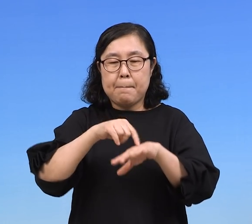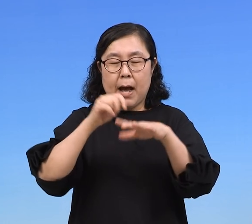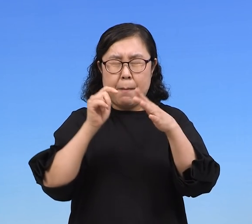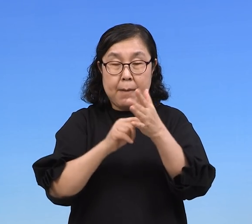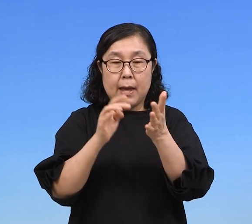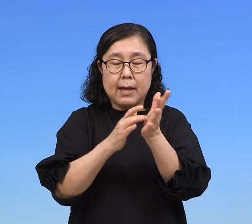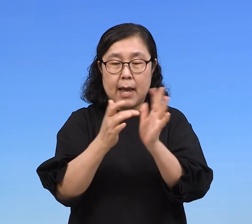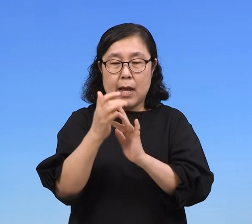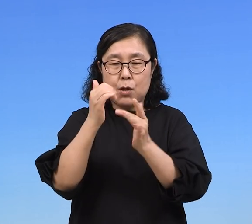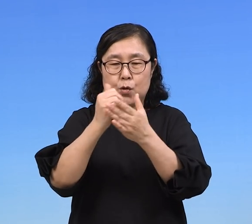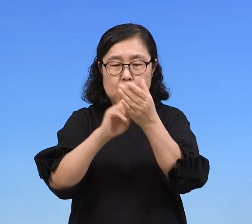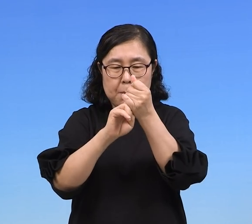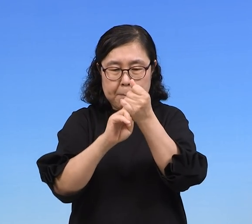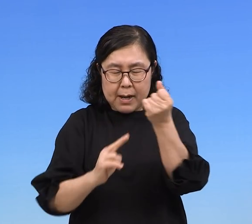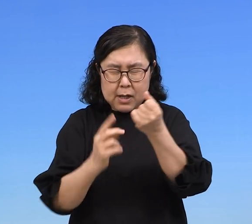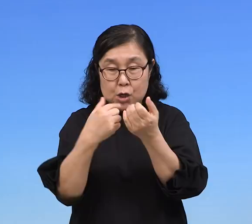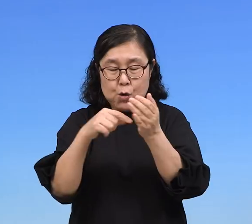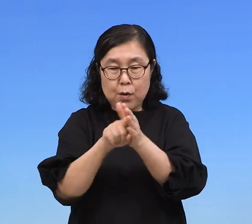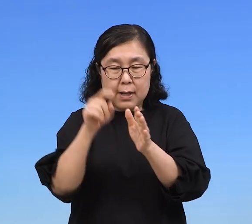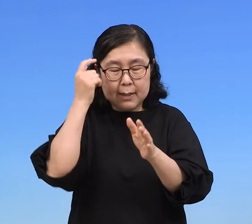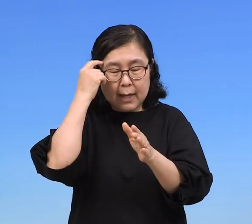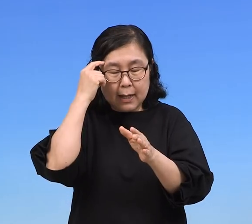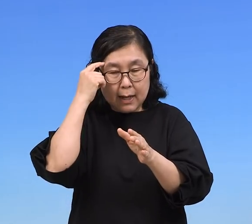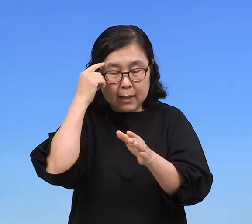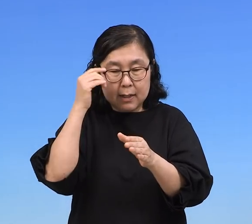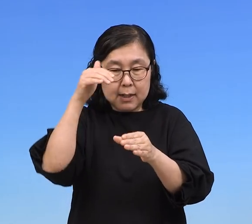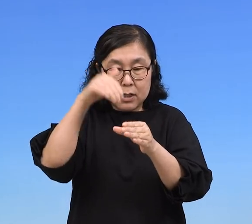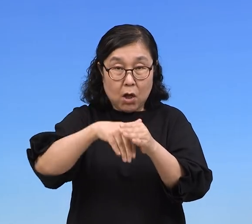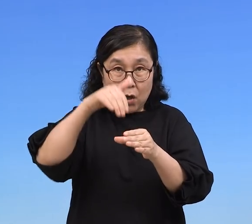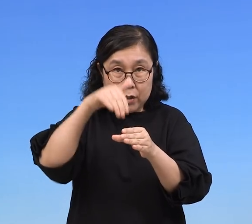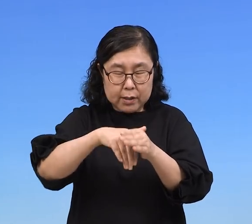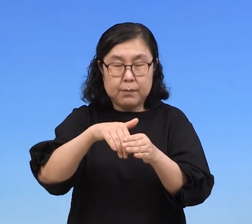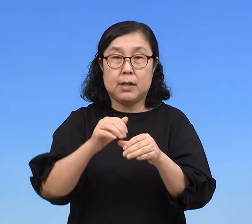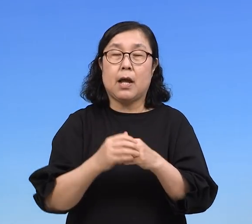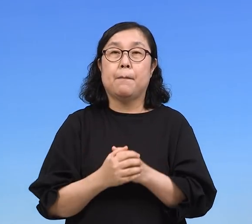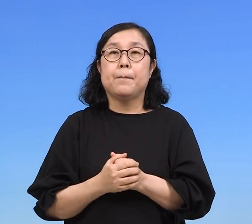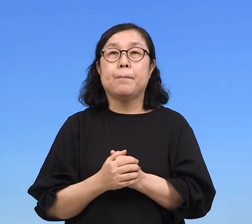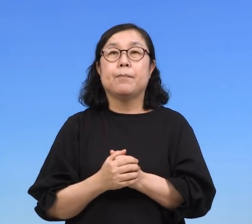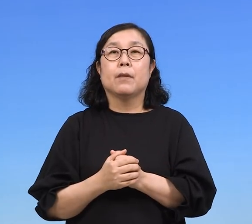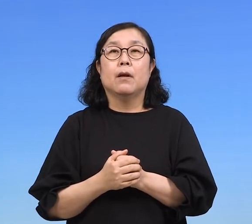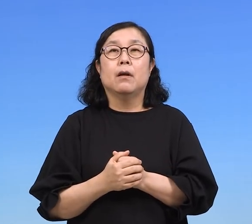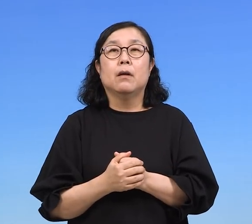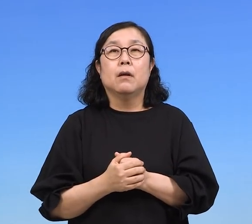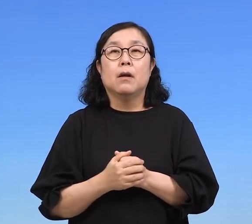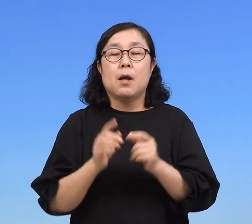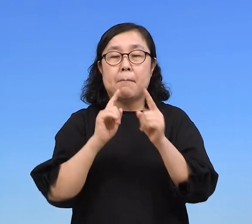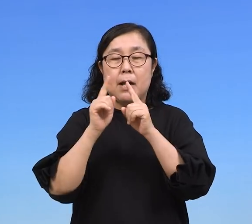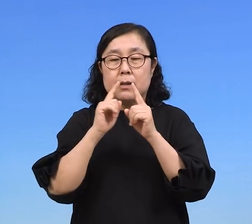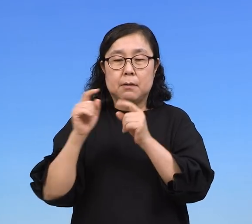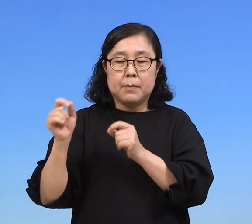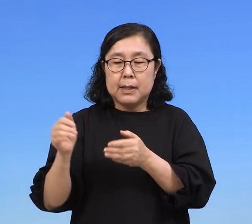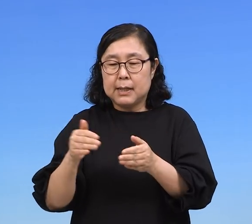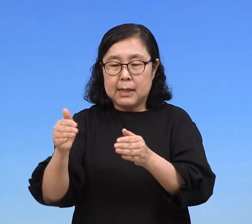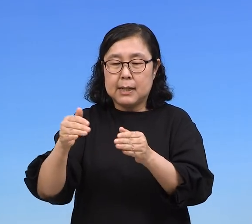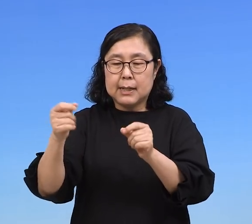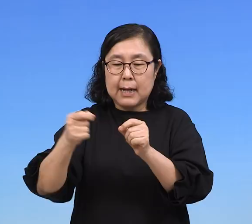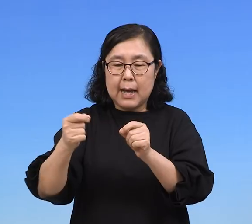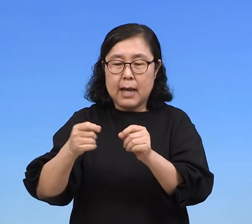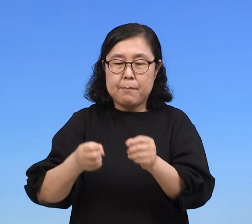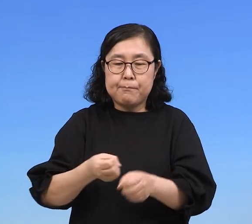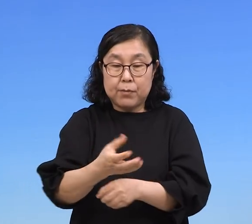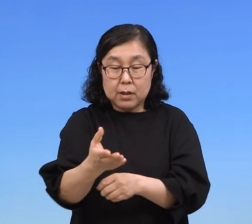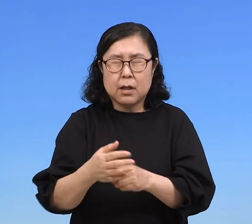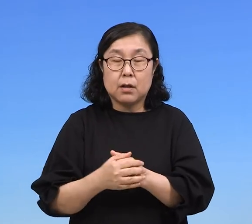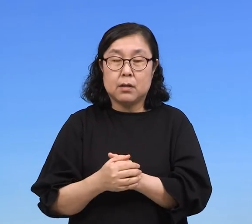유다의 마음에 예수를 팔려는 생각을 넣었더라. 이게 바로 오늘 본문 15절 말씀 아닙니까? 말씀이 길가에